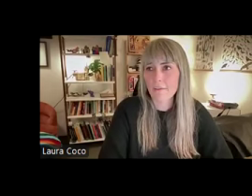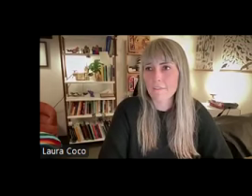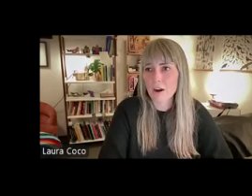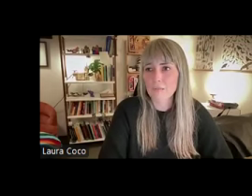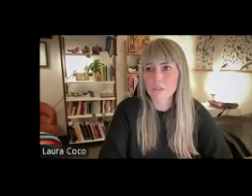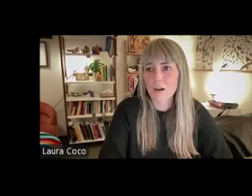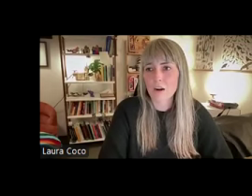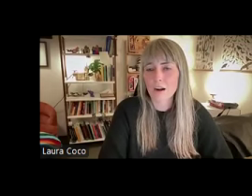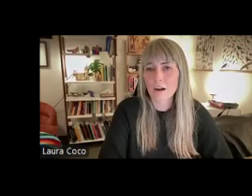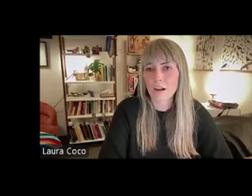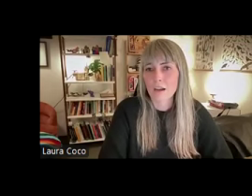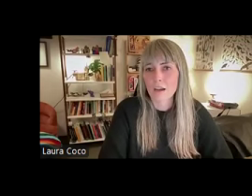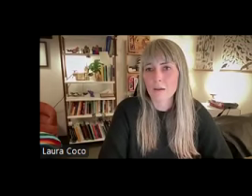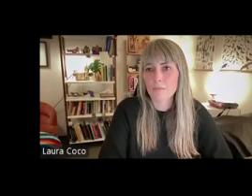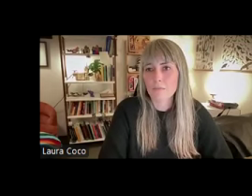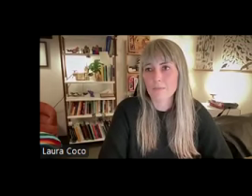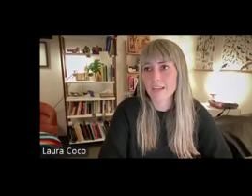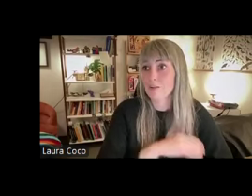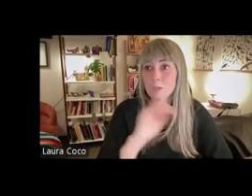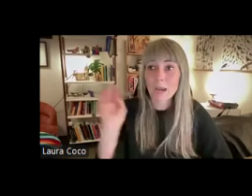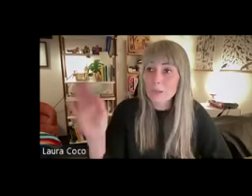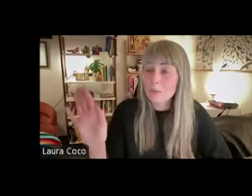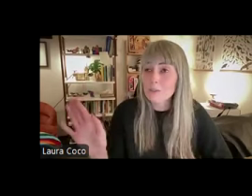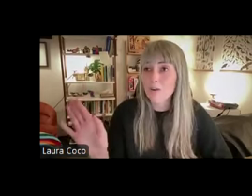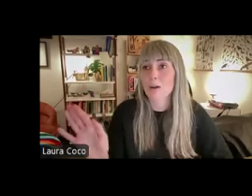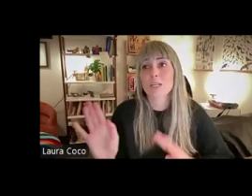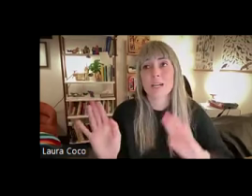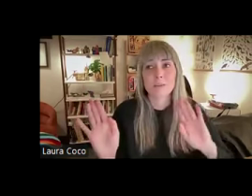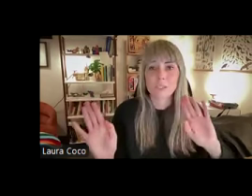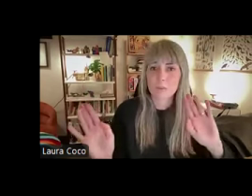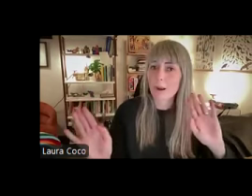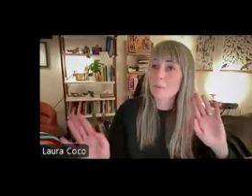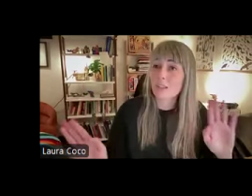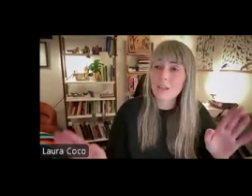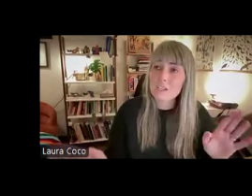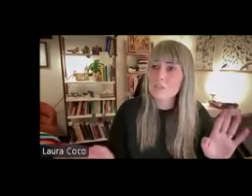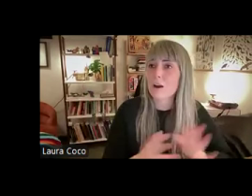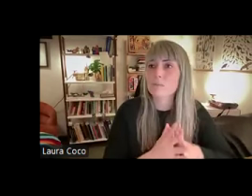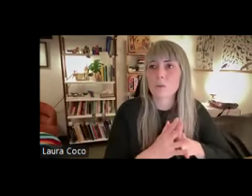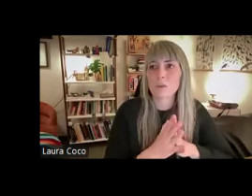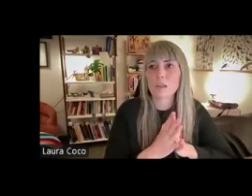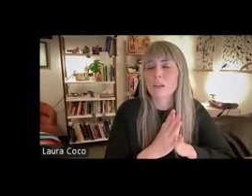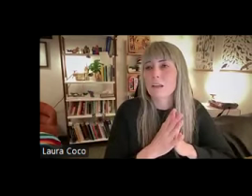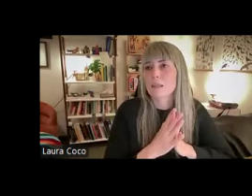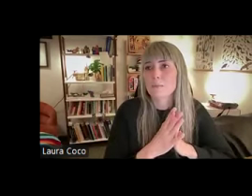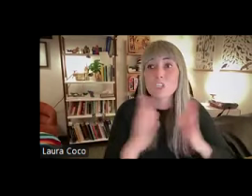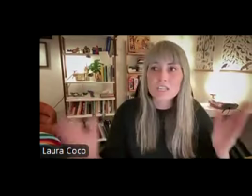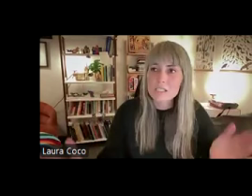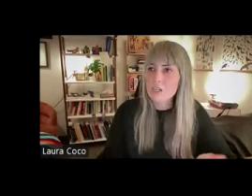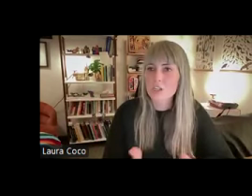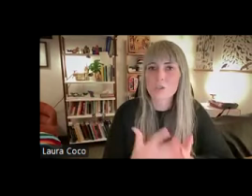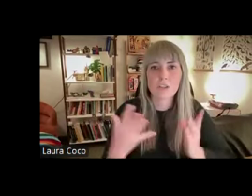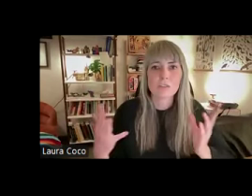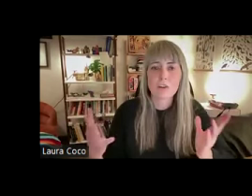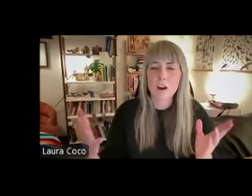en el 2008 y puede haber muchos cambios en cómo es que son las granjas y cómo se está cultivando el